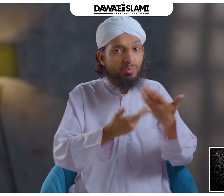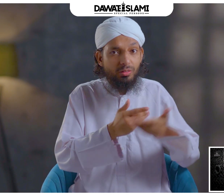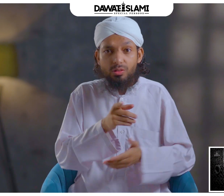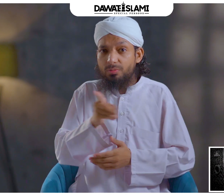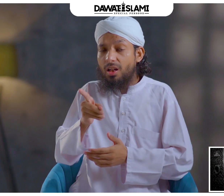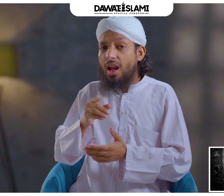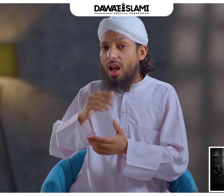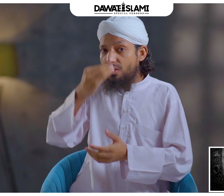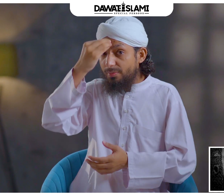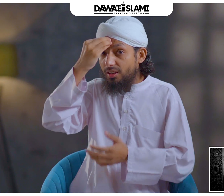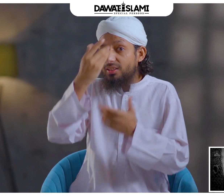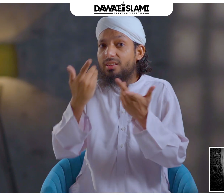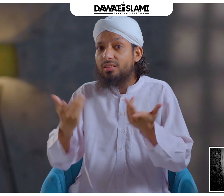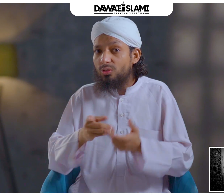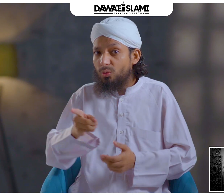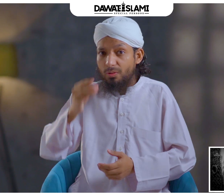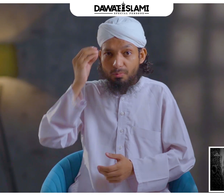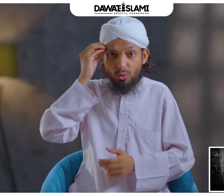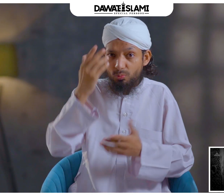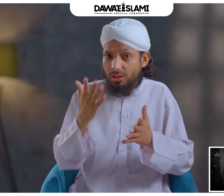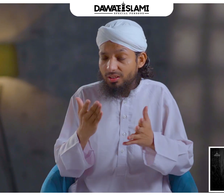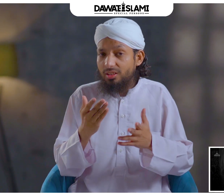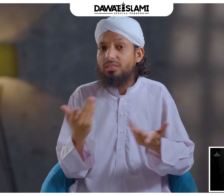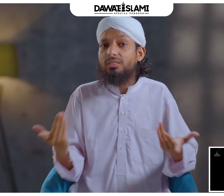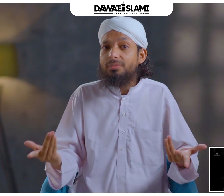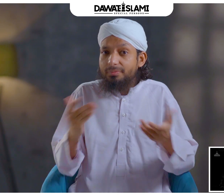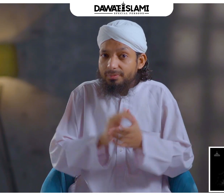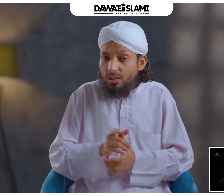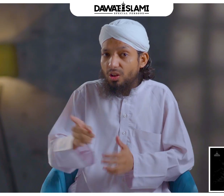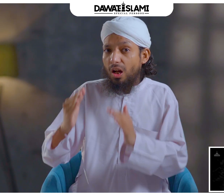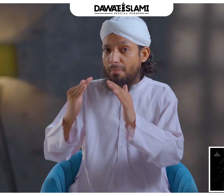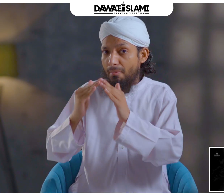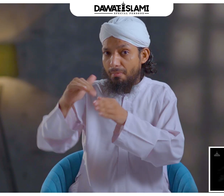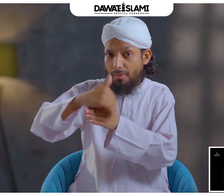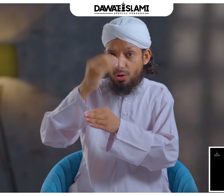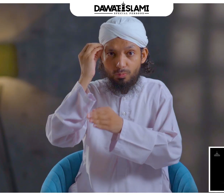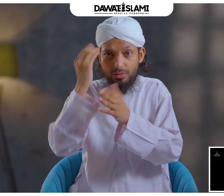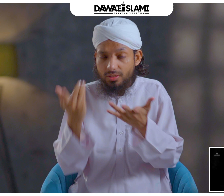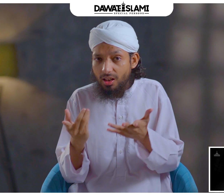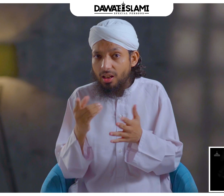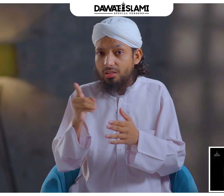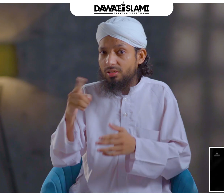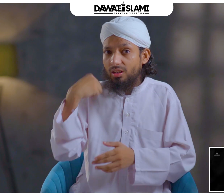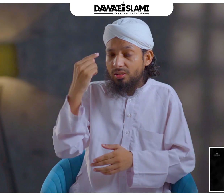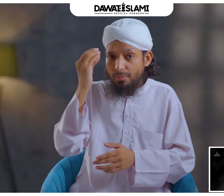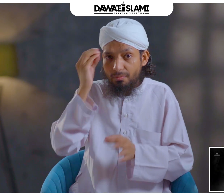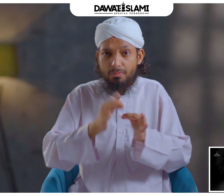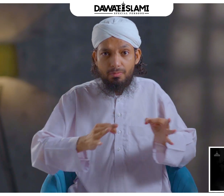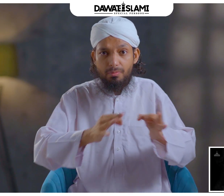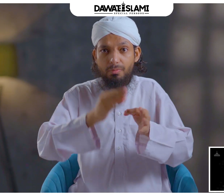امیر المومنین حضرت ابوذر غفاری رضی اللہ تعالیٰ عنہ سے مخاطب تھے، اے ابوذر، تم بغیر سوچے سمجھے ایک ایسے شخص کے ضامن کیسے بن گئے جس کی تم سے